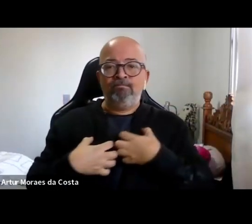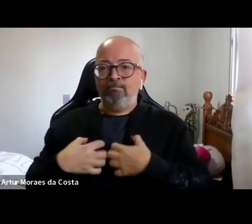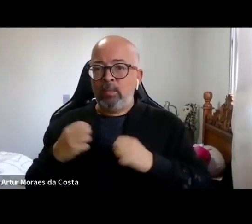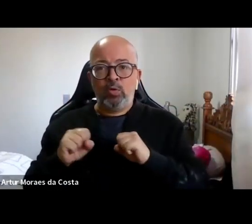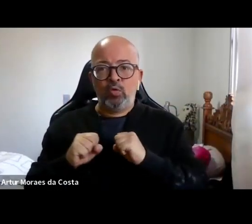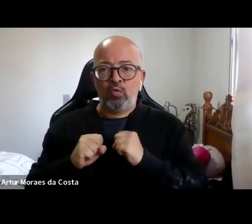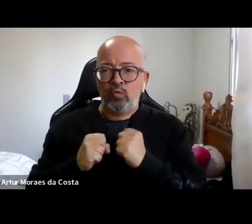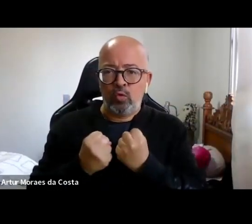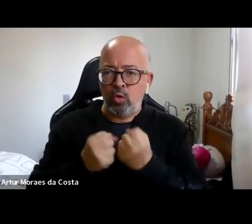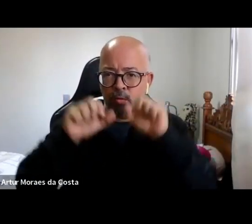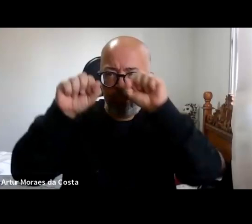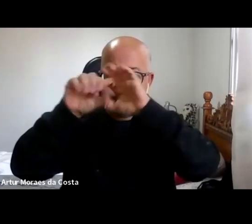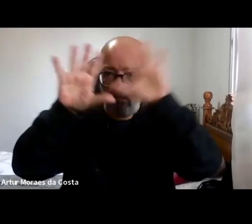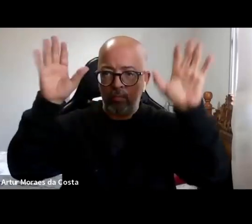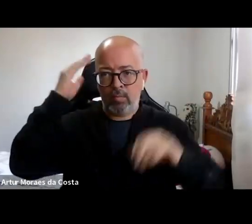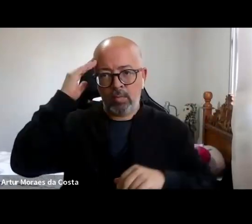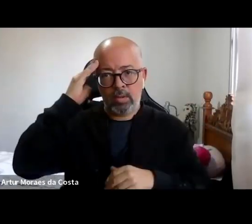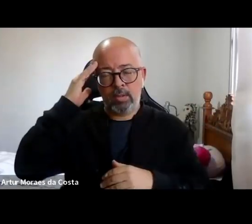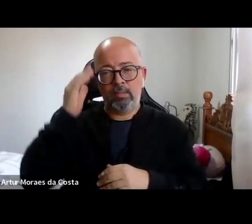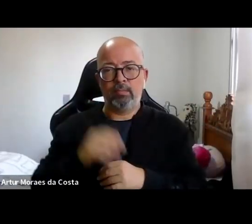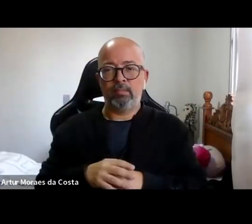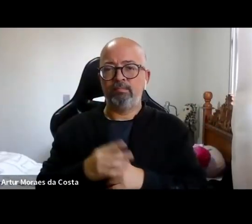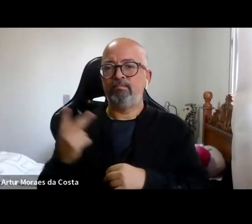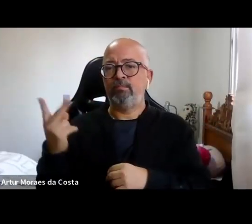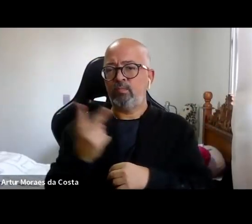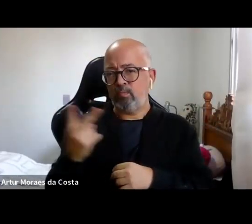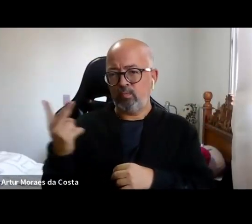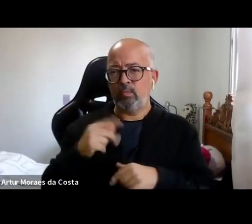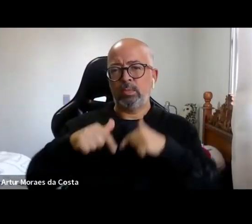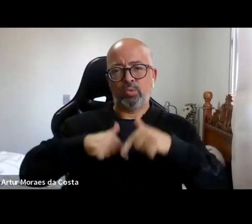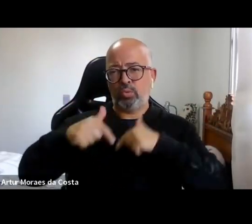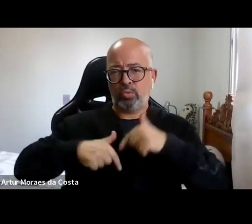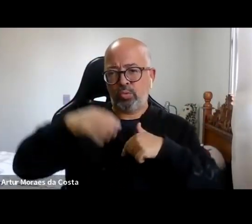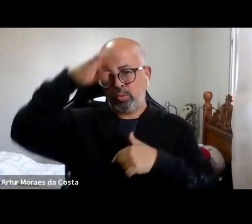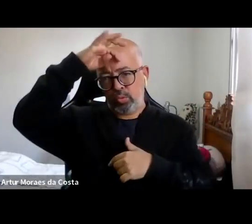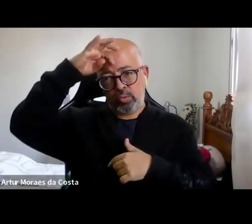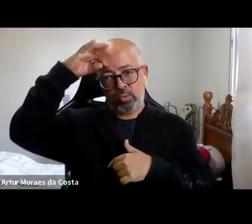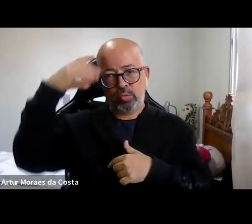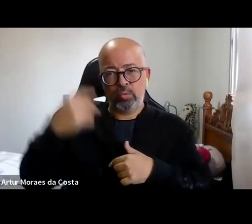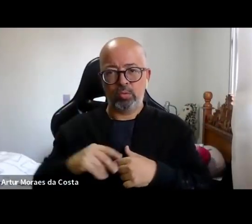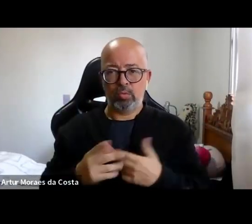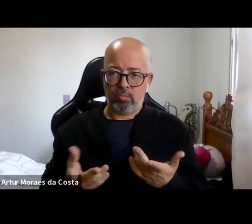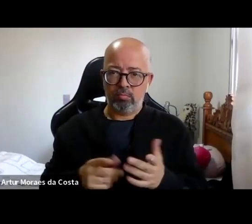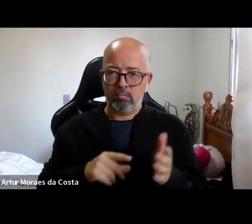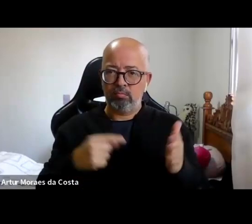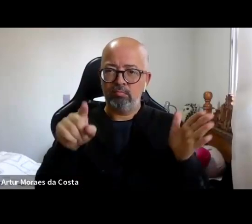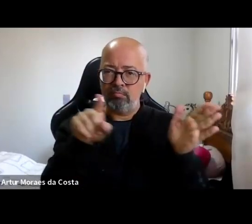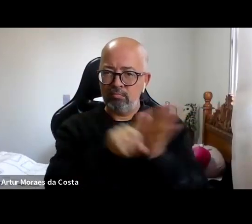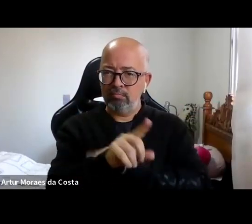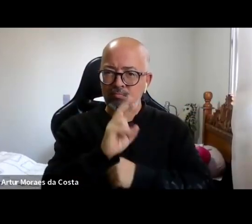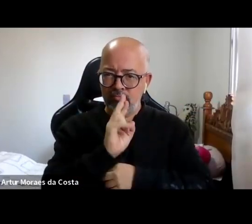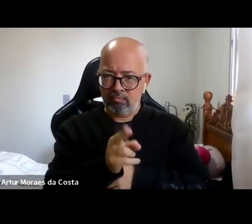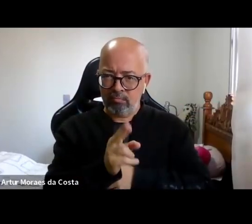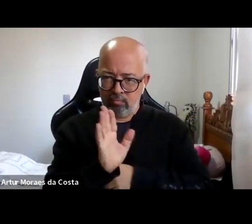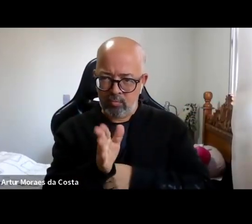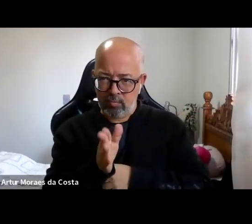pregunta Cómo describir los sonidos Cómo describir los sonidos vuelvo otra vez y y